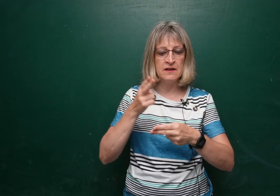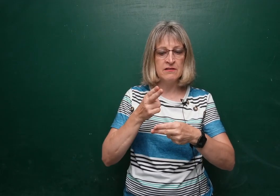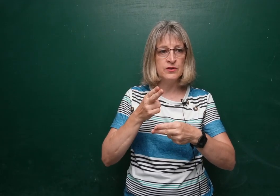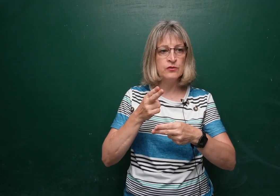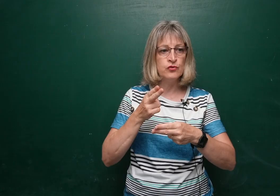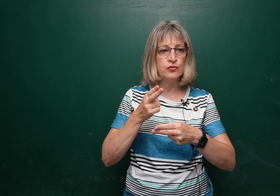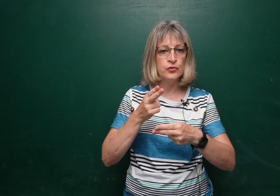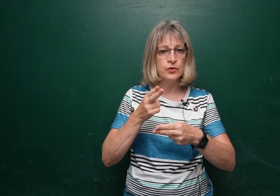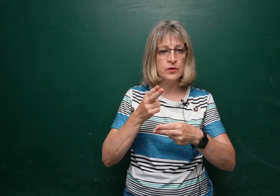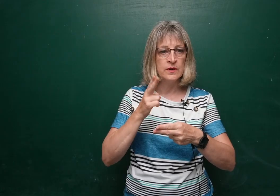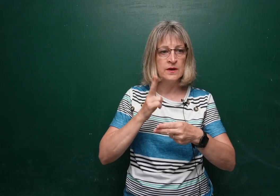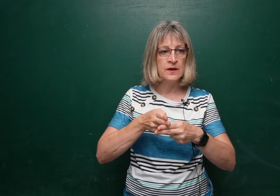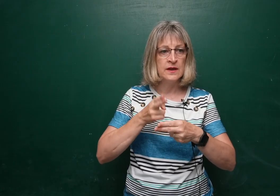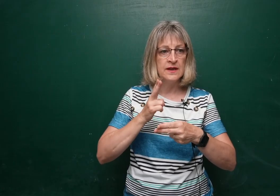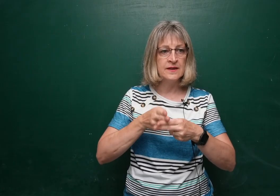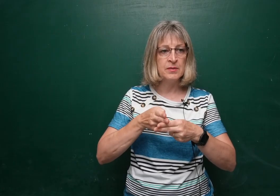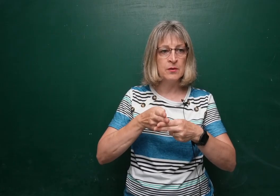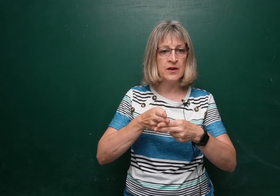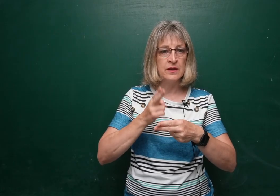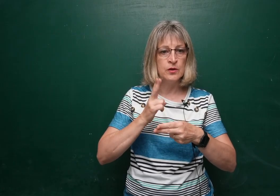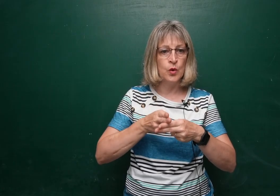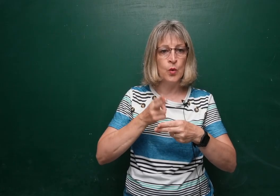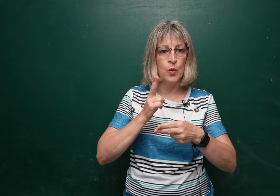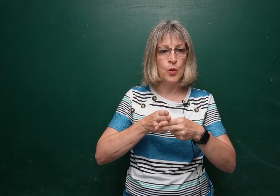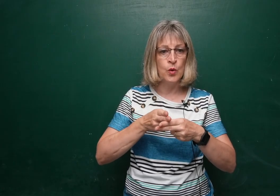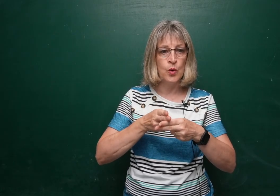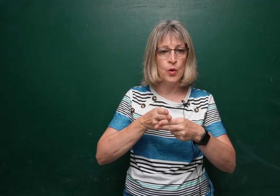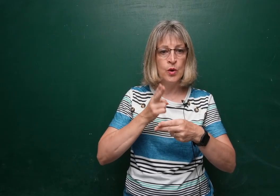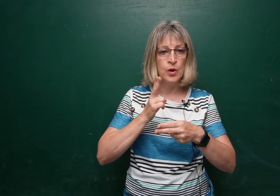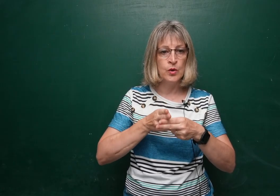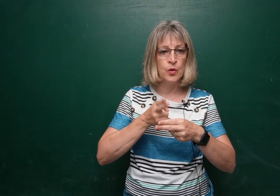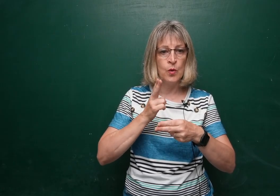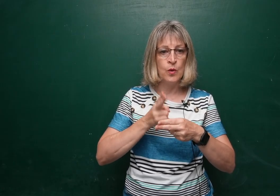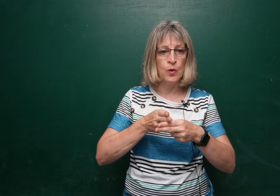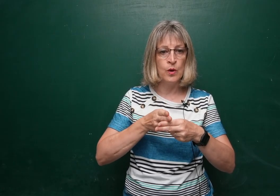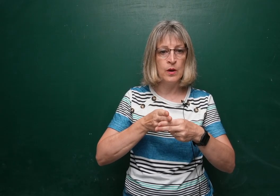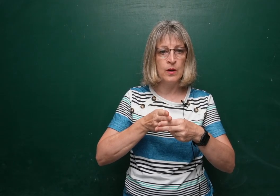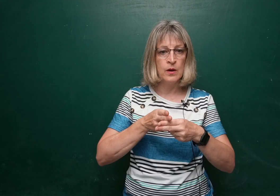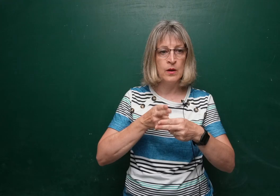venir dessus. Et taper comme ça. Non. Non.